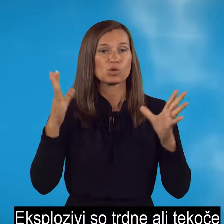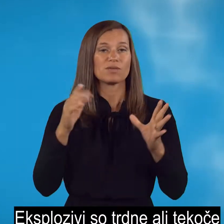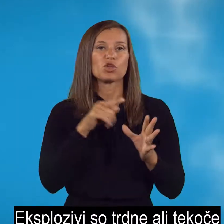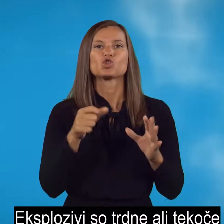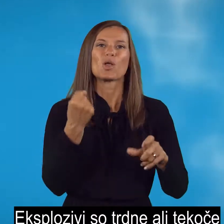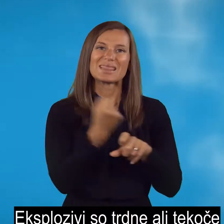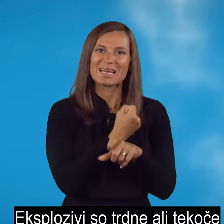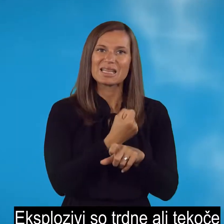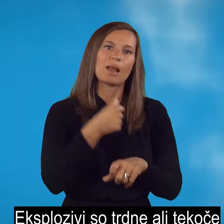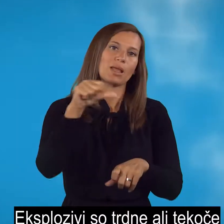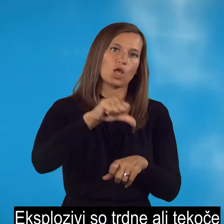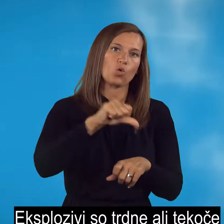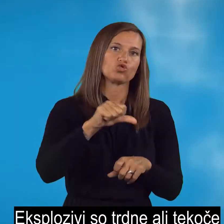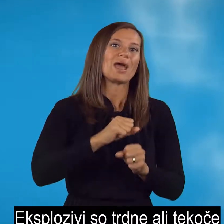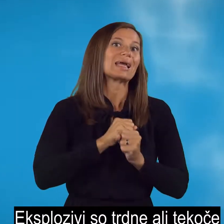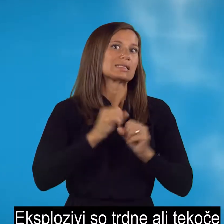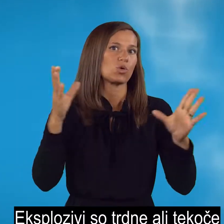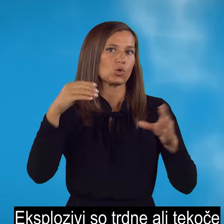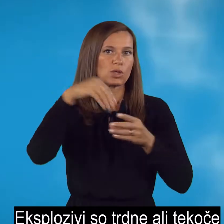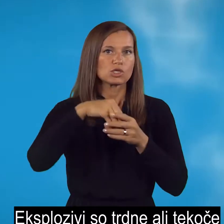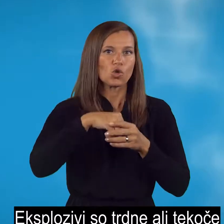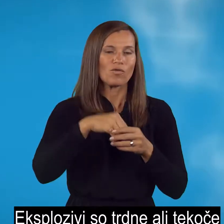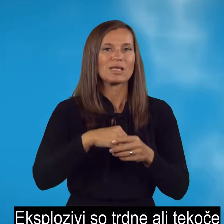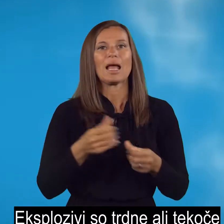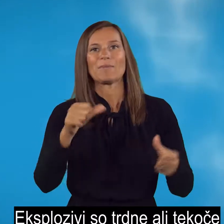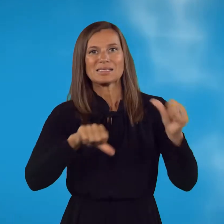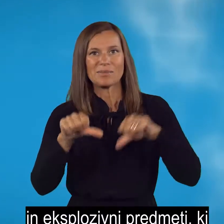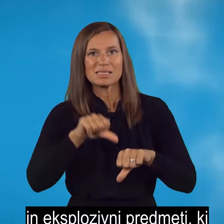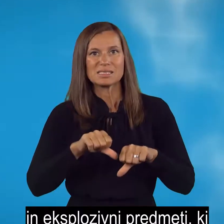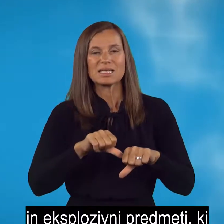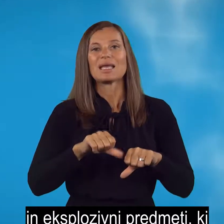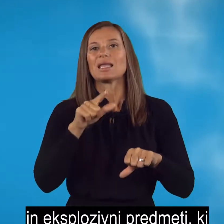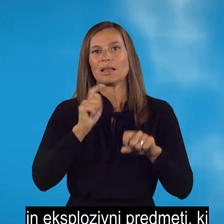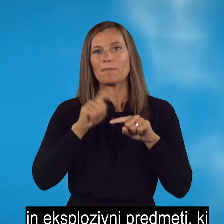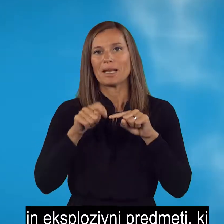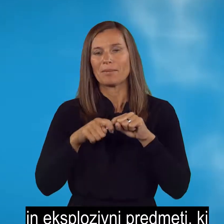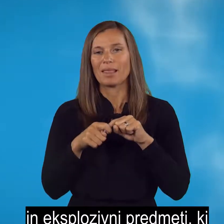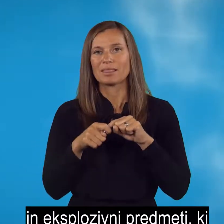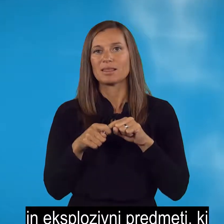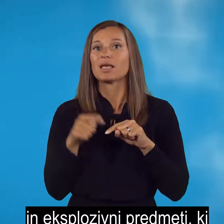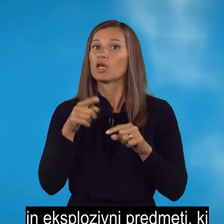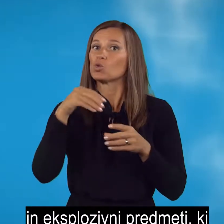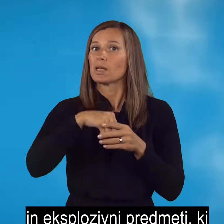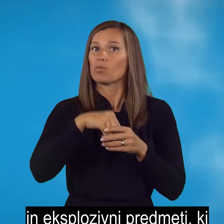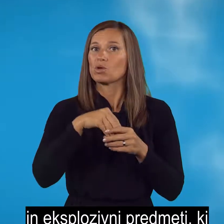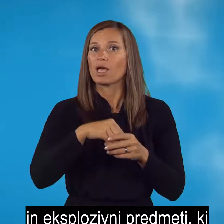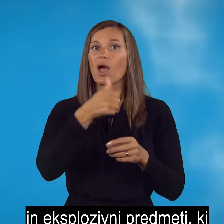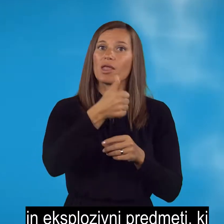Eksplozivi so trdne ali tekoče eksplozivne snovi ali zmesi in eksplozivni predmeti, ki vsebujejo eno